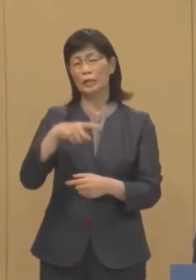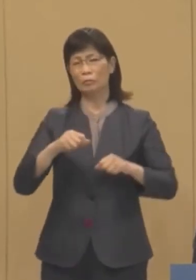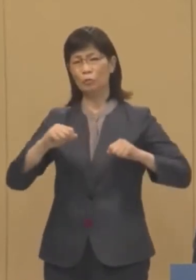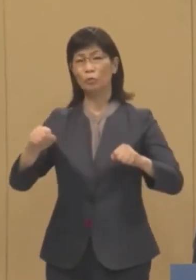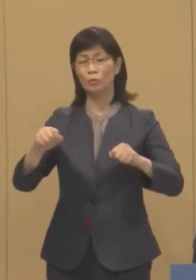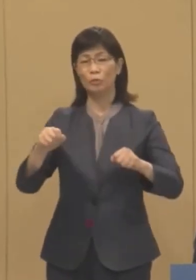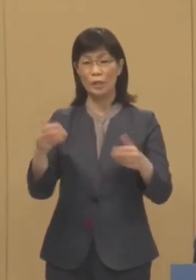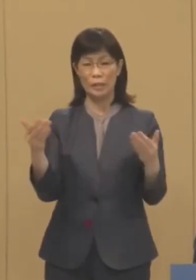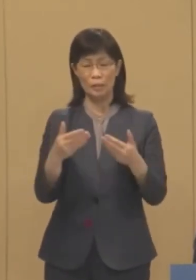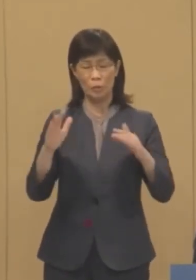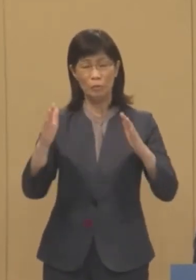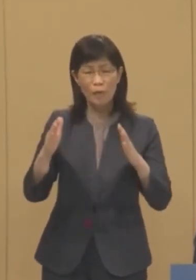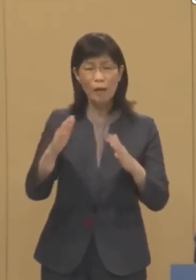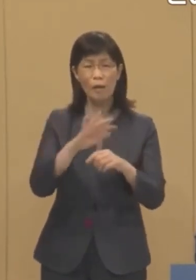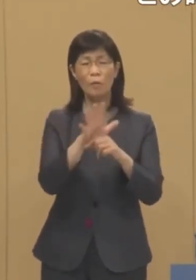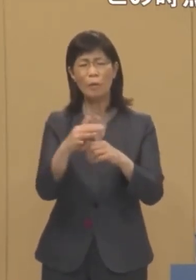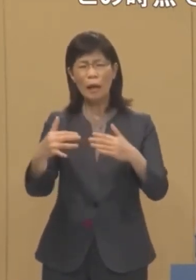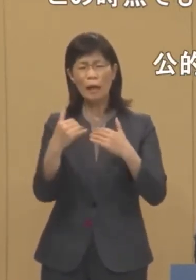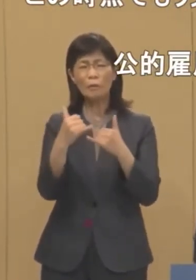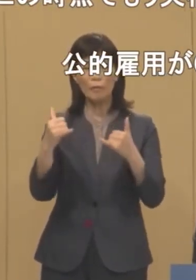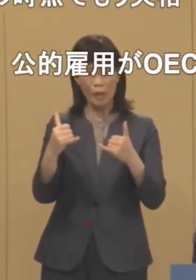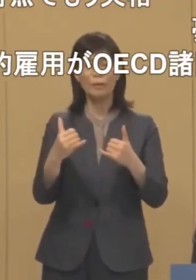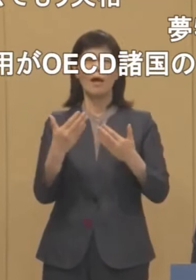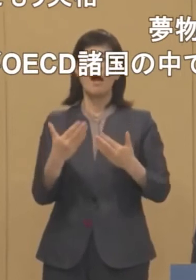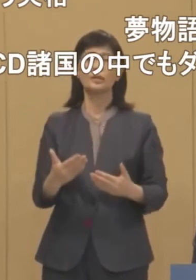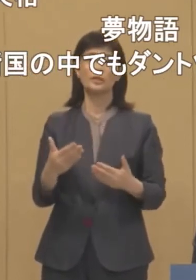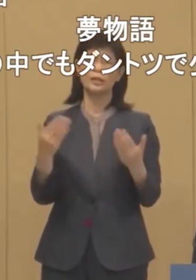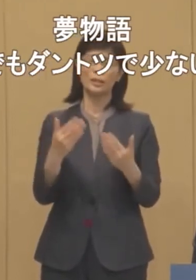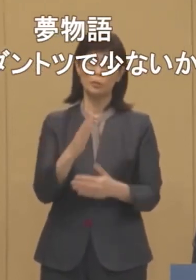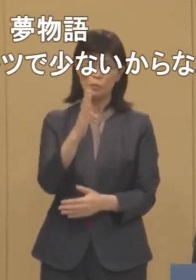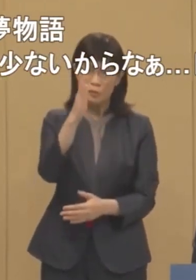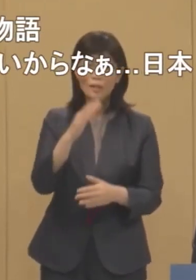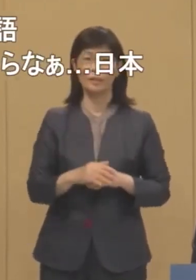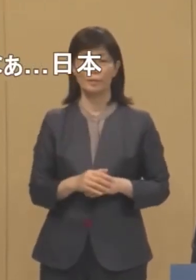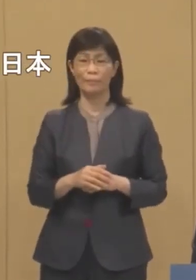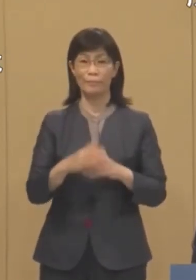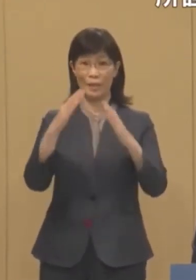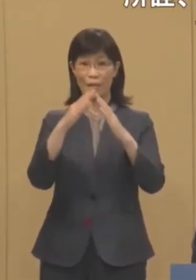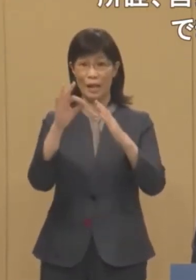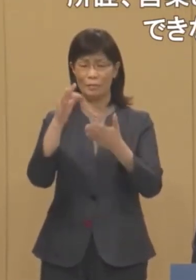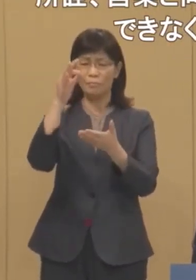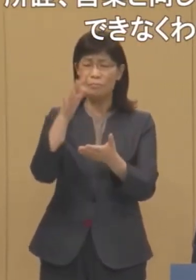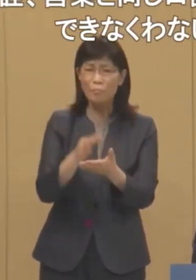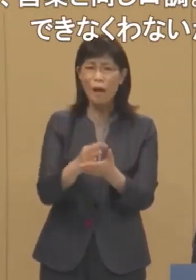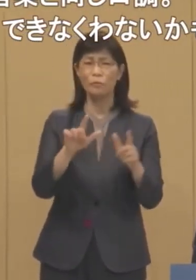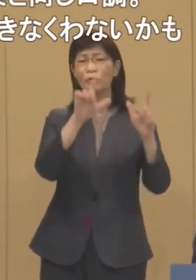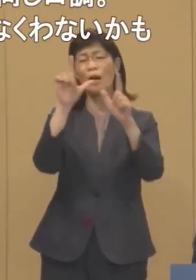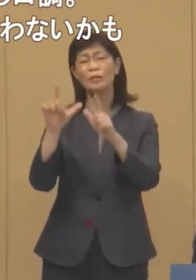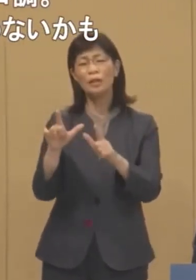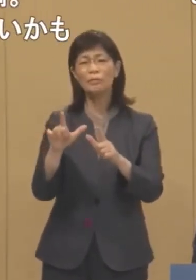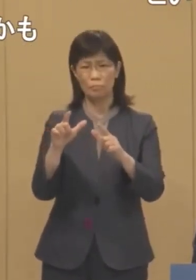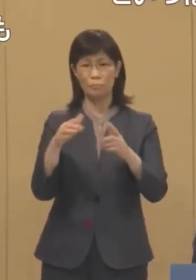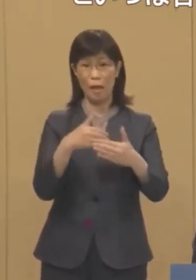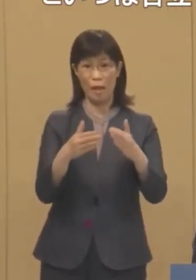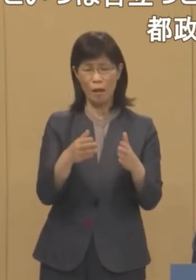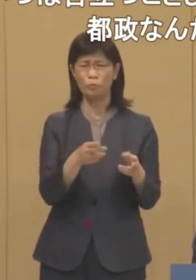た方安定した職に就いていくダサいん加えて安い家賃で住める家を準備しますという住宅